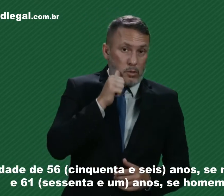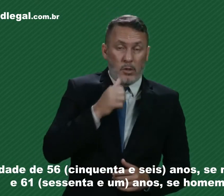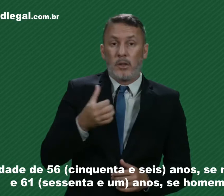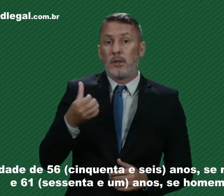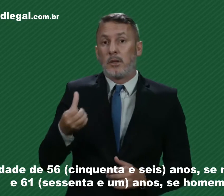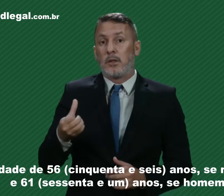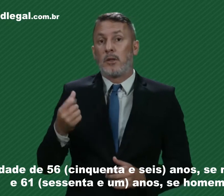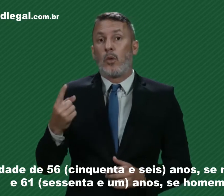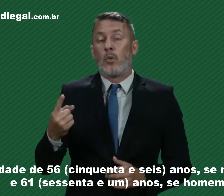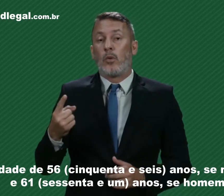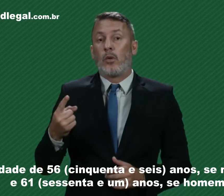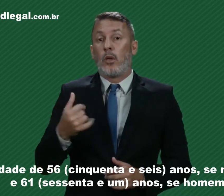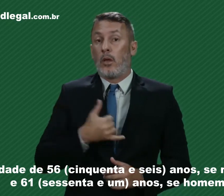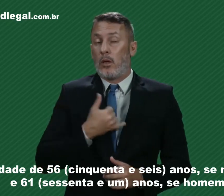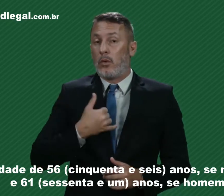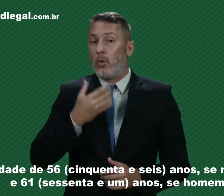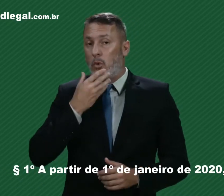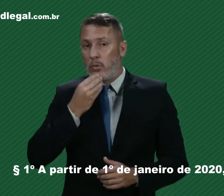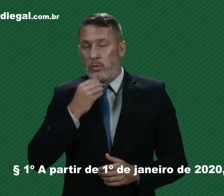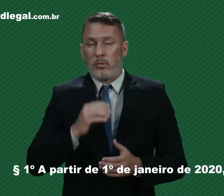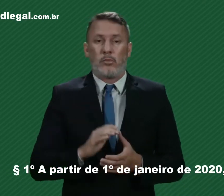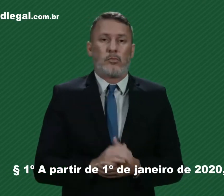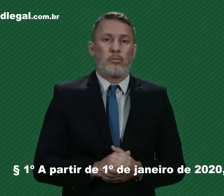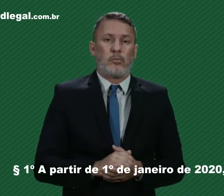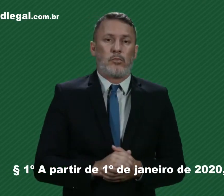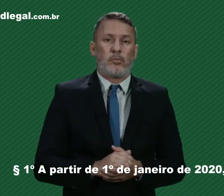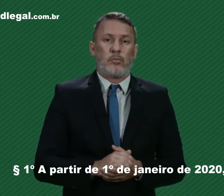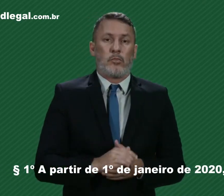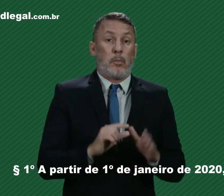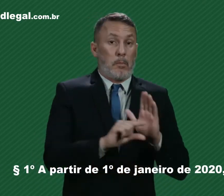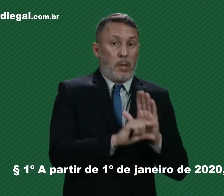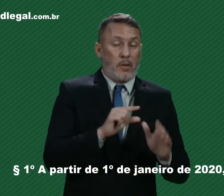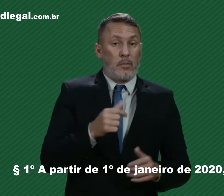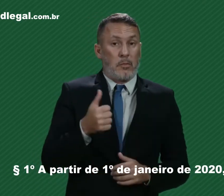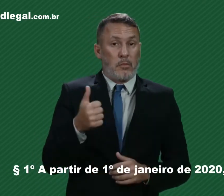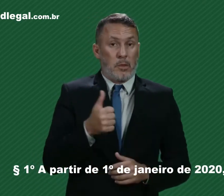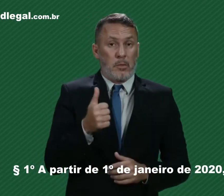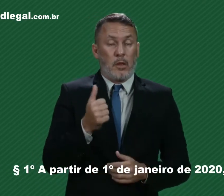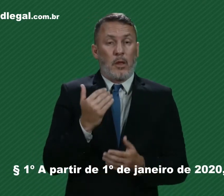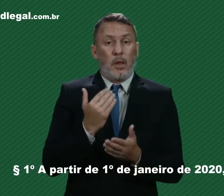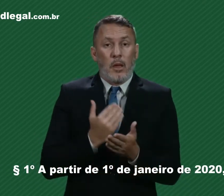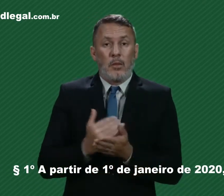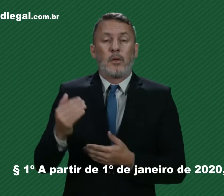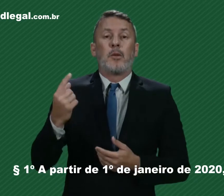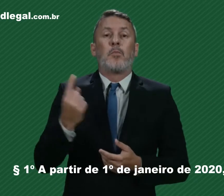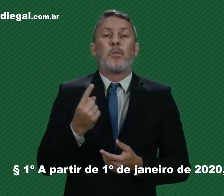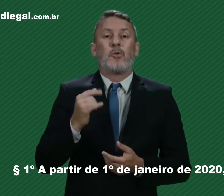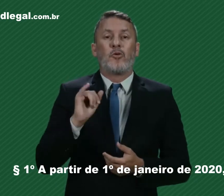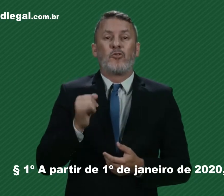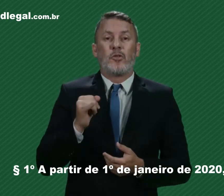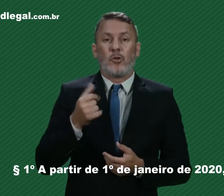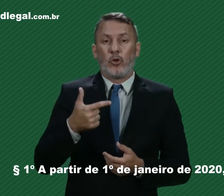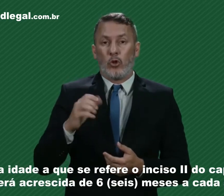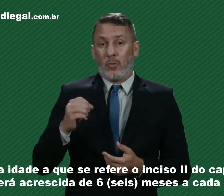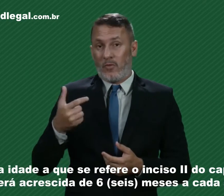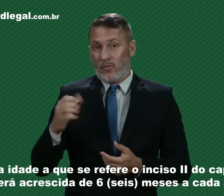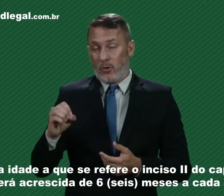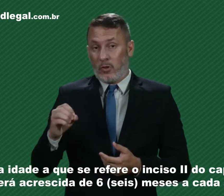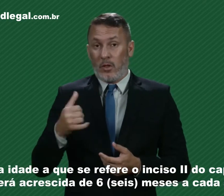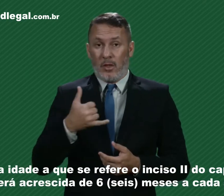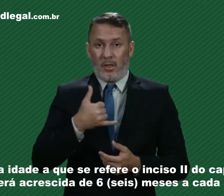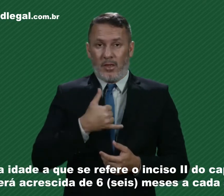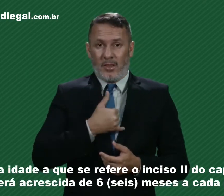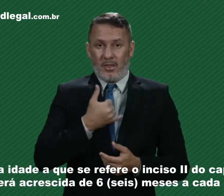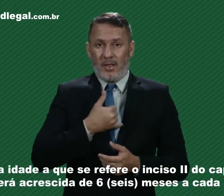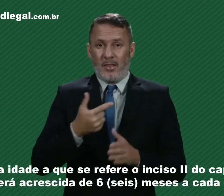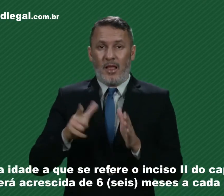e 61 anos se homem. Parágrafo 1º. A partir de 1º de janeiro de 2020, a idade